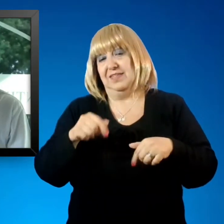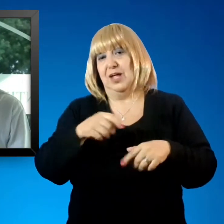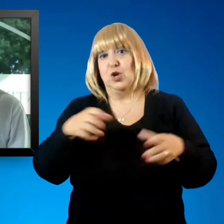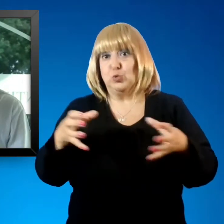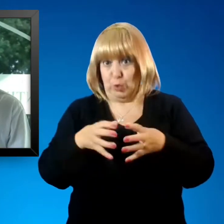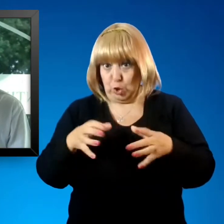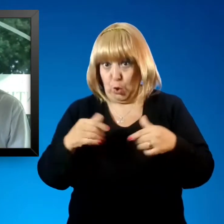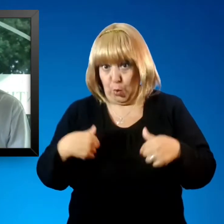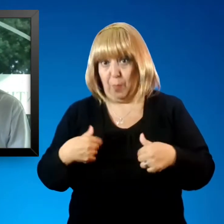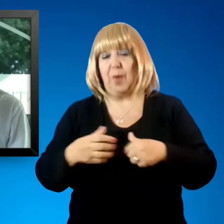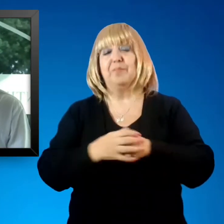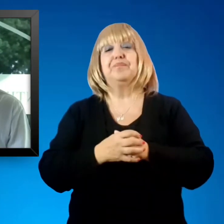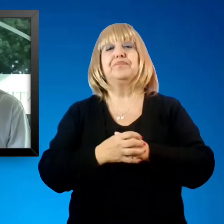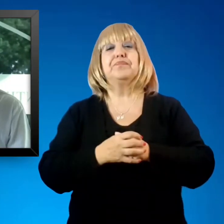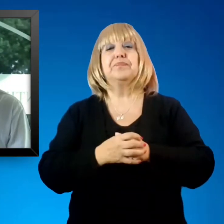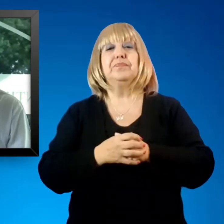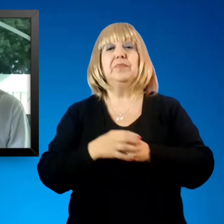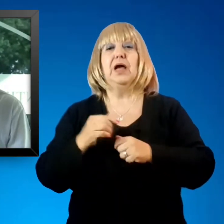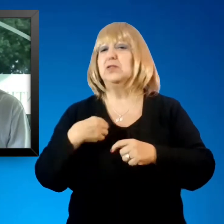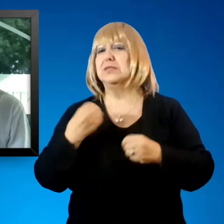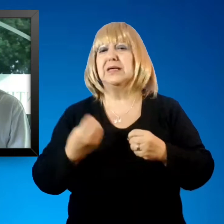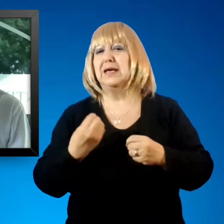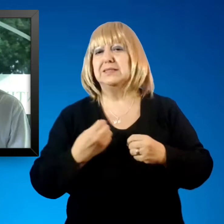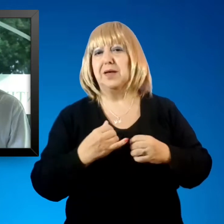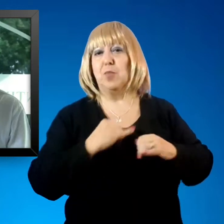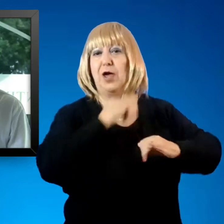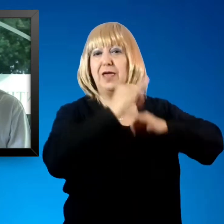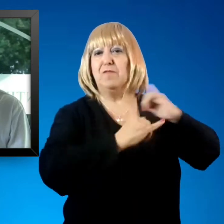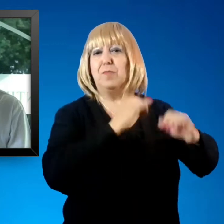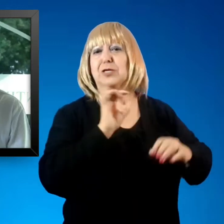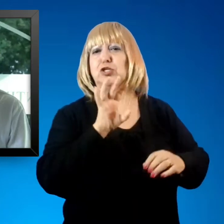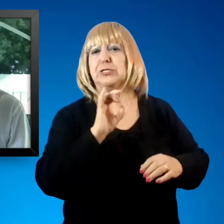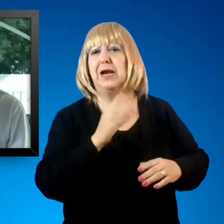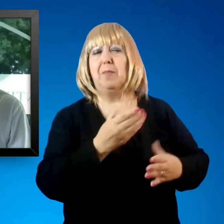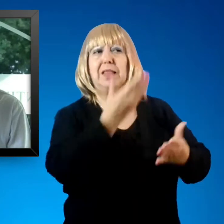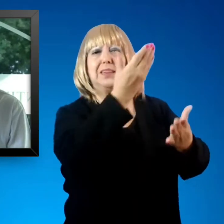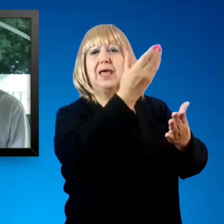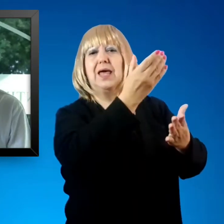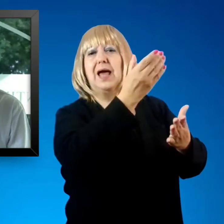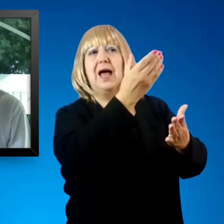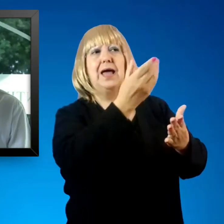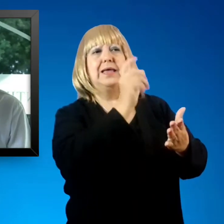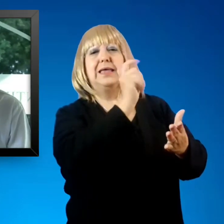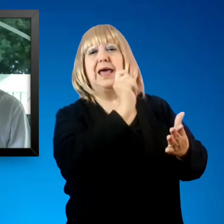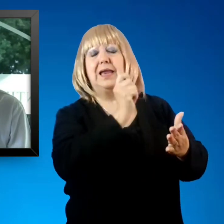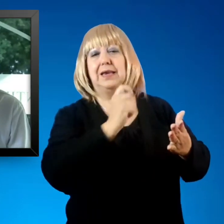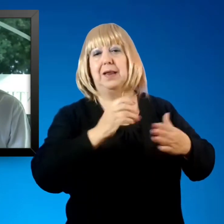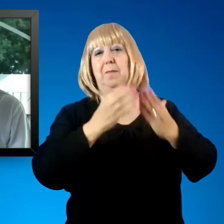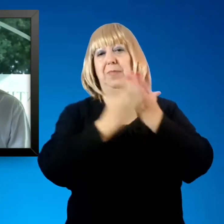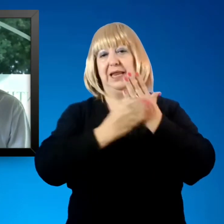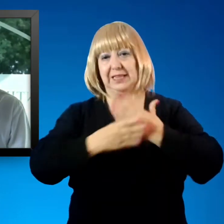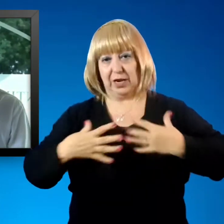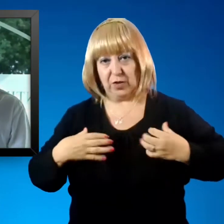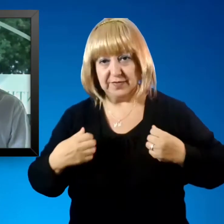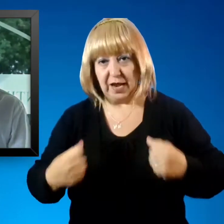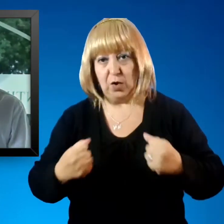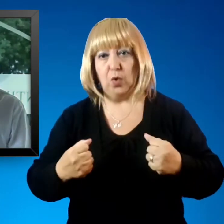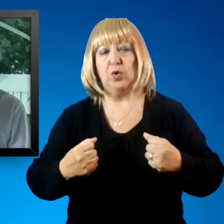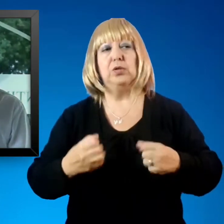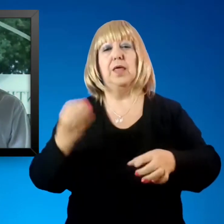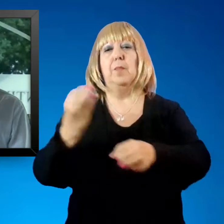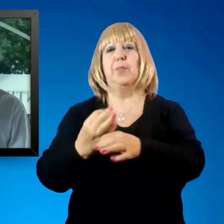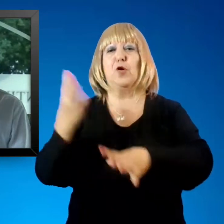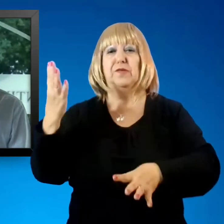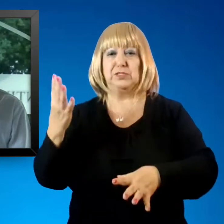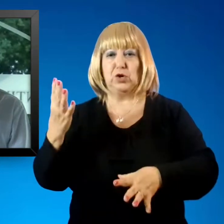sobreinformación, hay que ir a lugares serios, sobre todo en los ministerios de salud, de